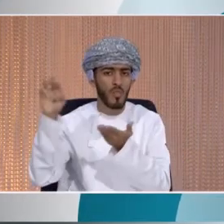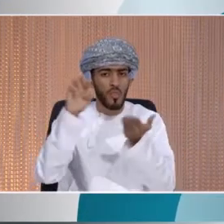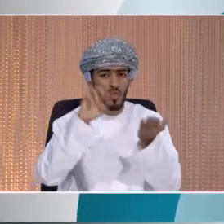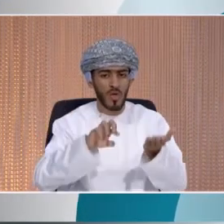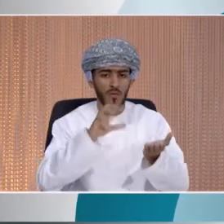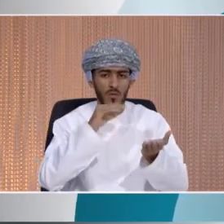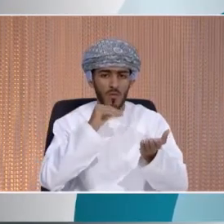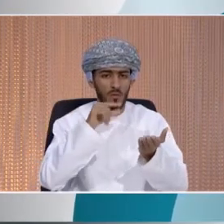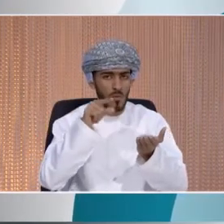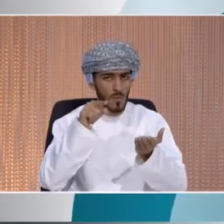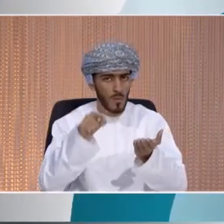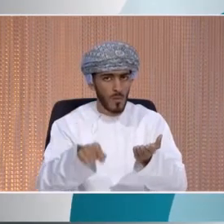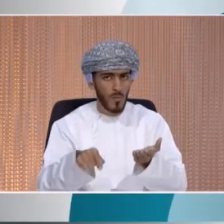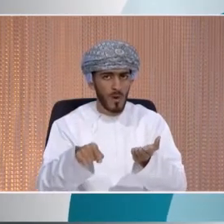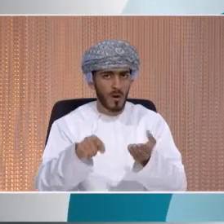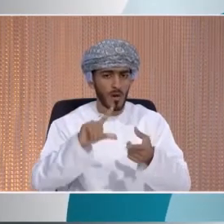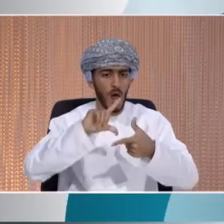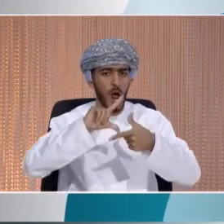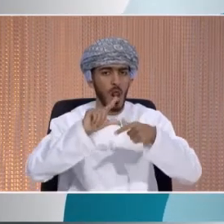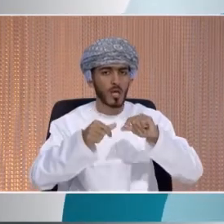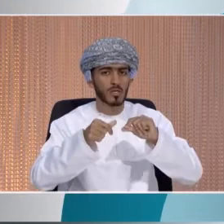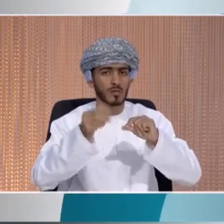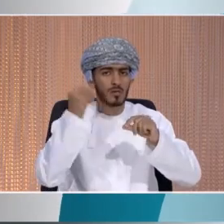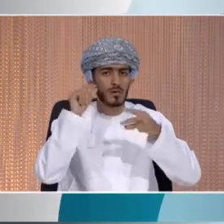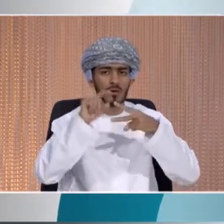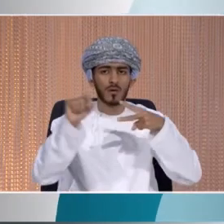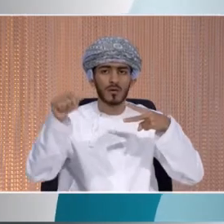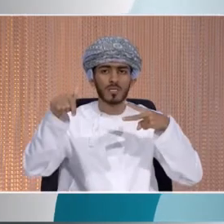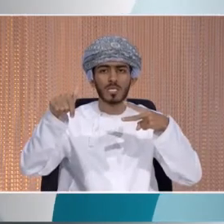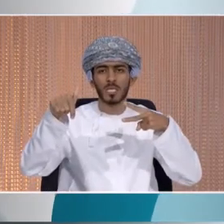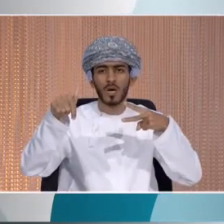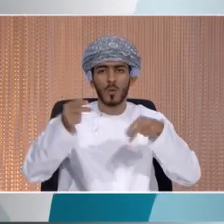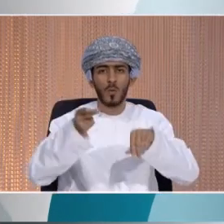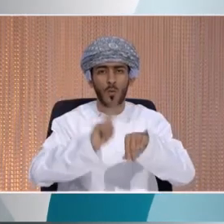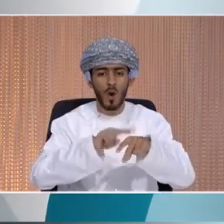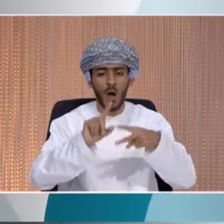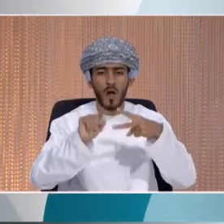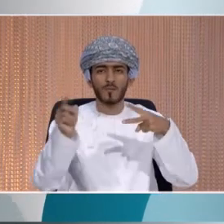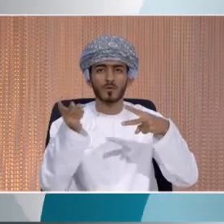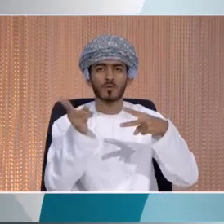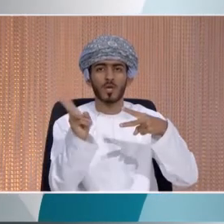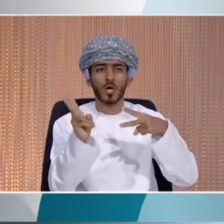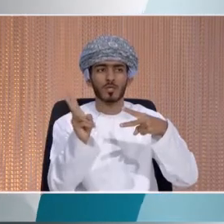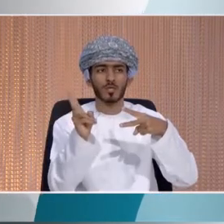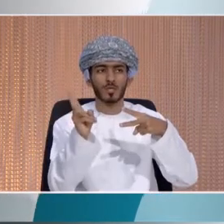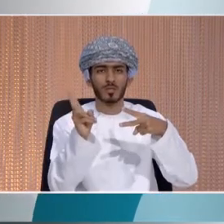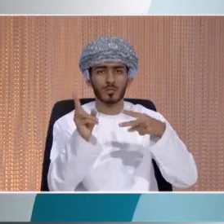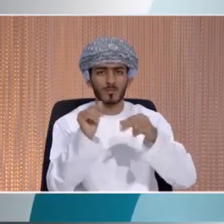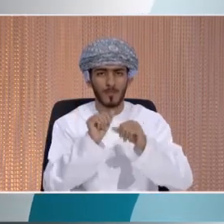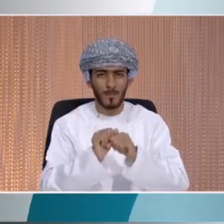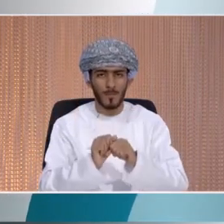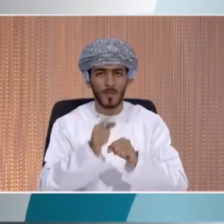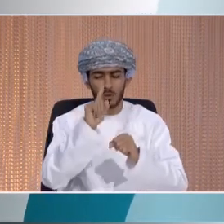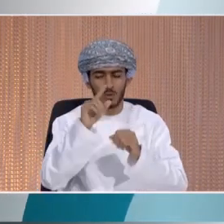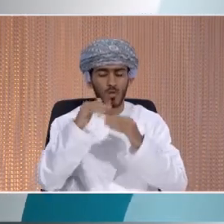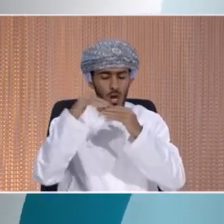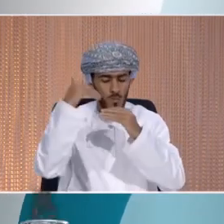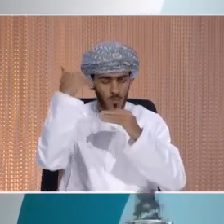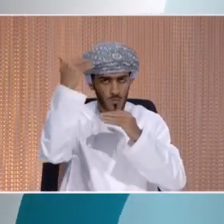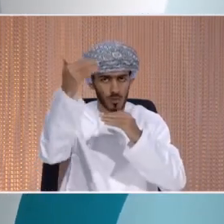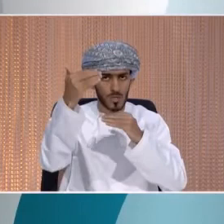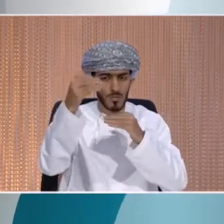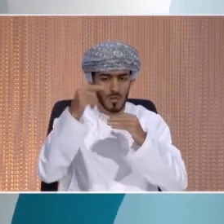السلطنة استضافة الجمعية الخليجية للإعاقة عام 2006 وأيضا عام 2012، وإن شاء الله من المؤمل إن شاء